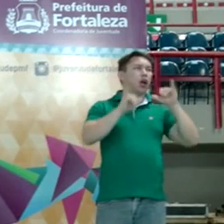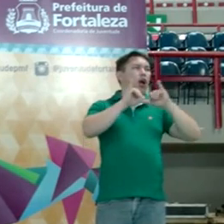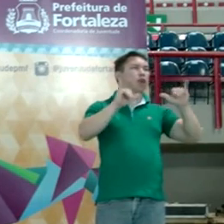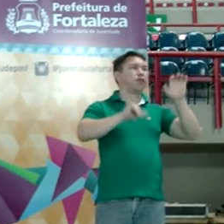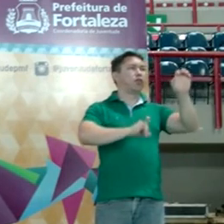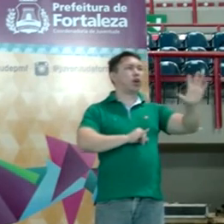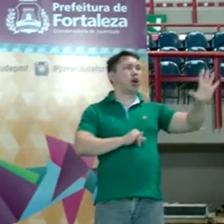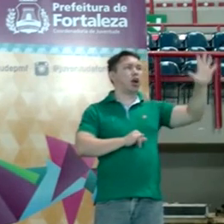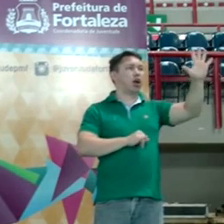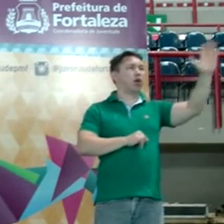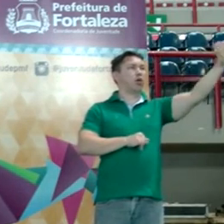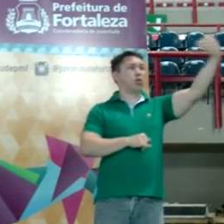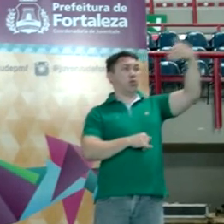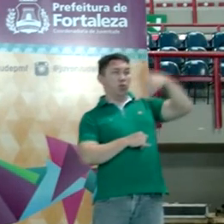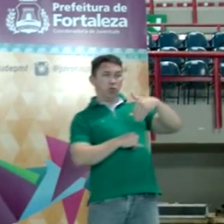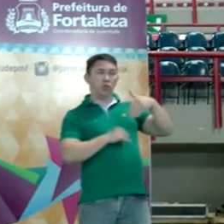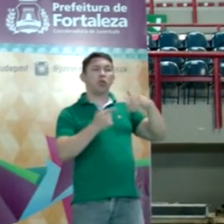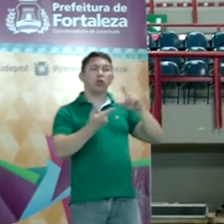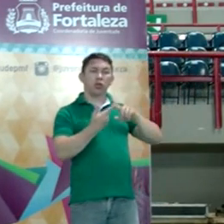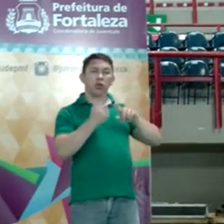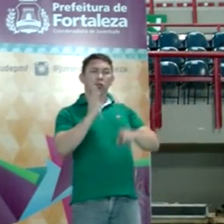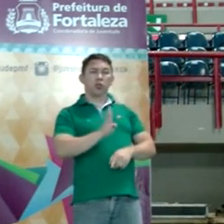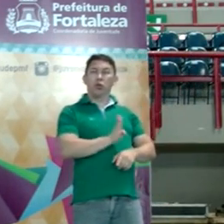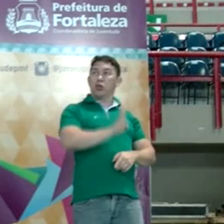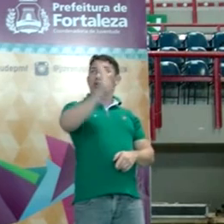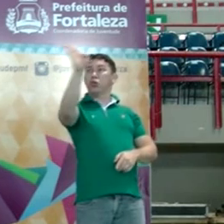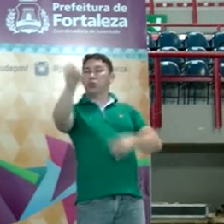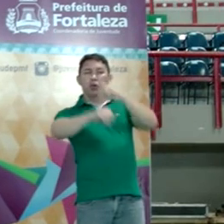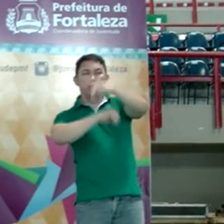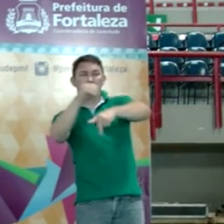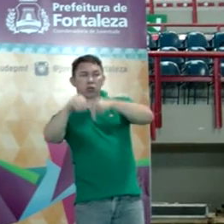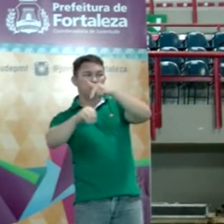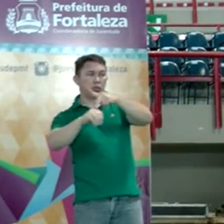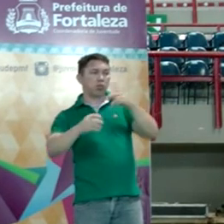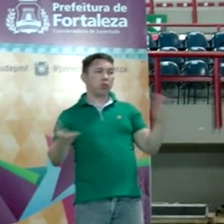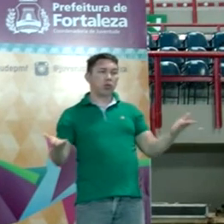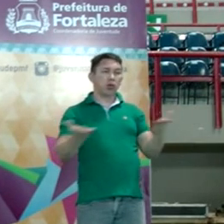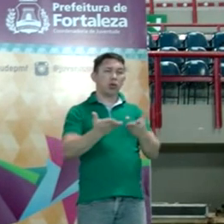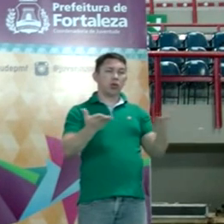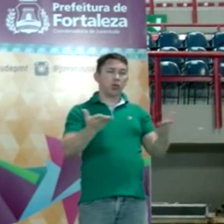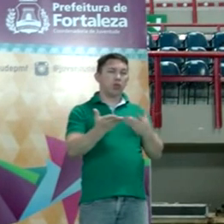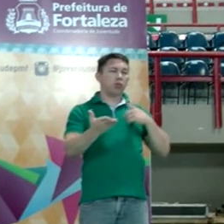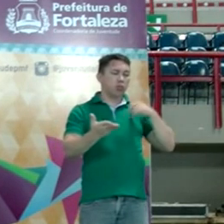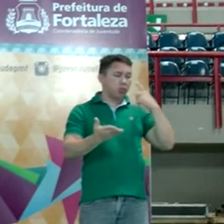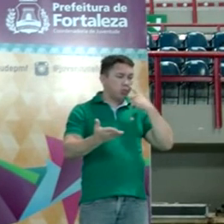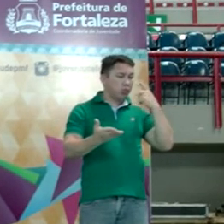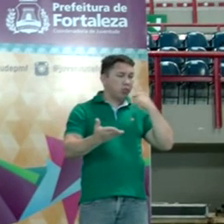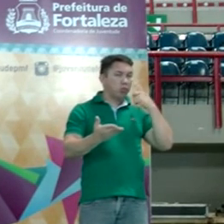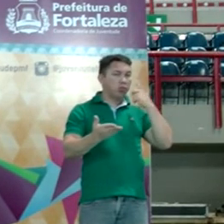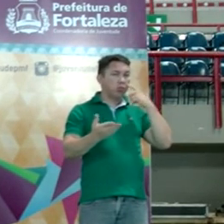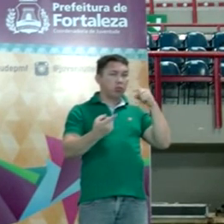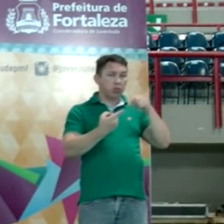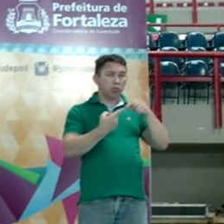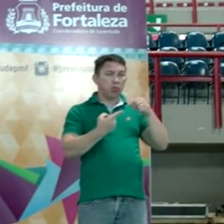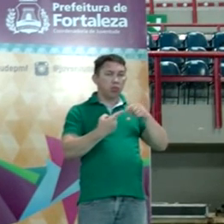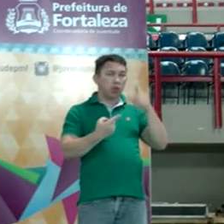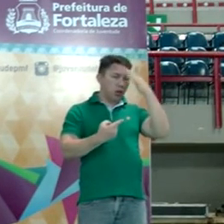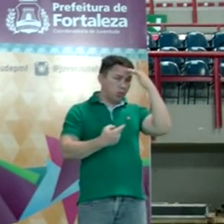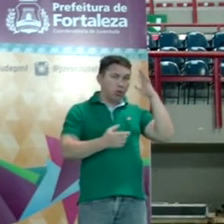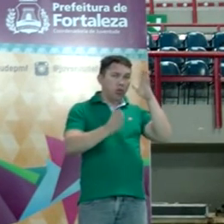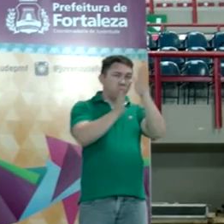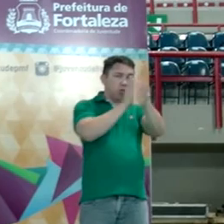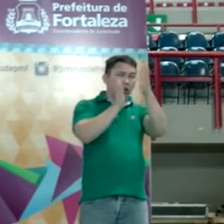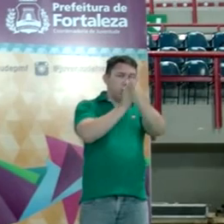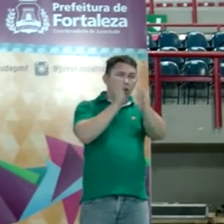Europa, alguns vindo para cá, inclusive, e para outros países. Nós estamos apostando muito nessa questão dos